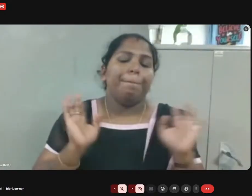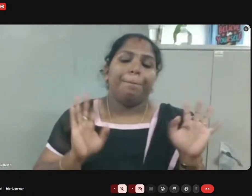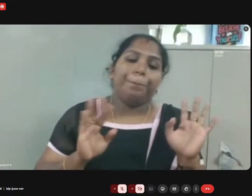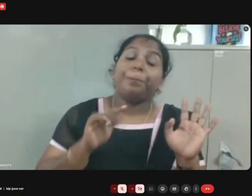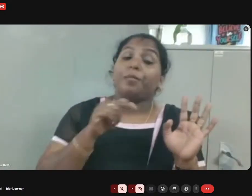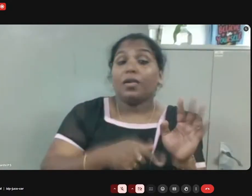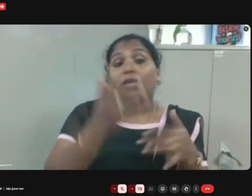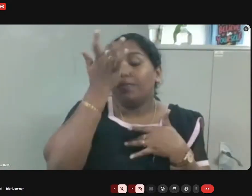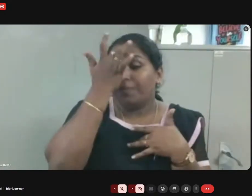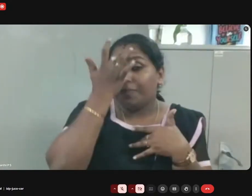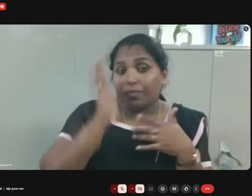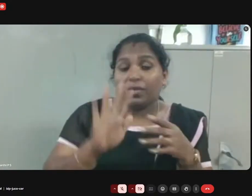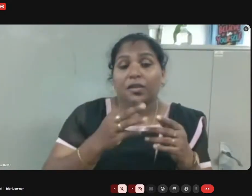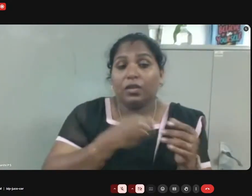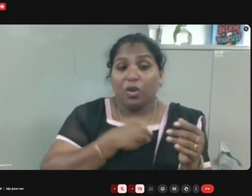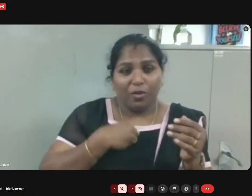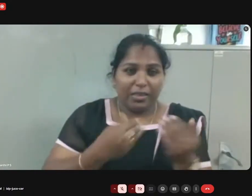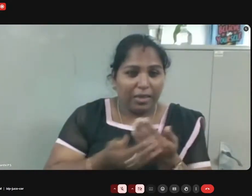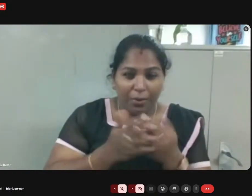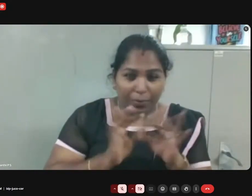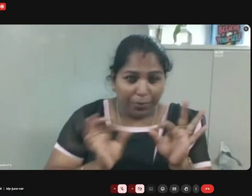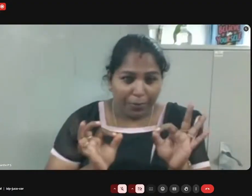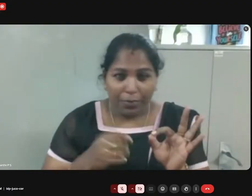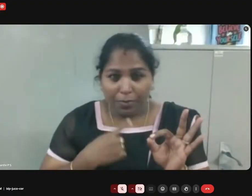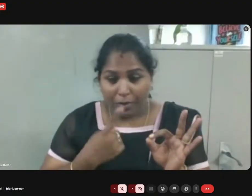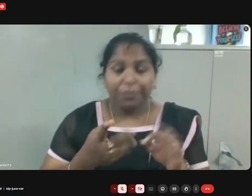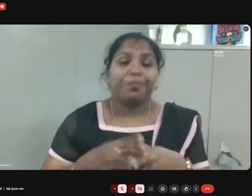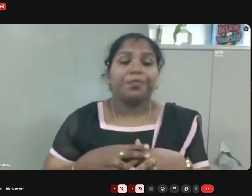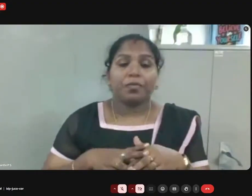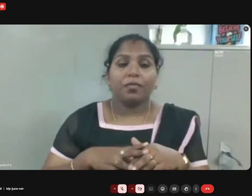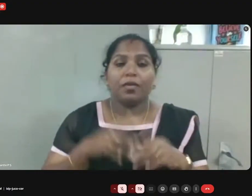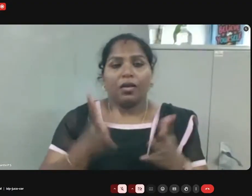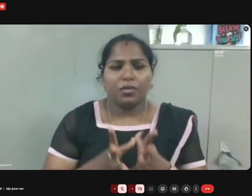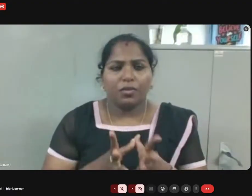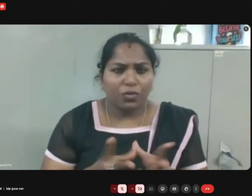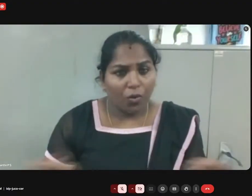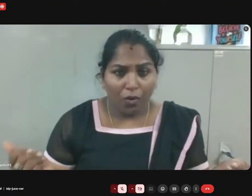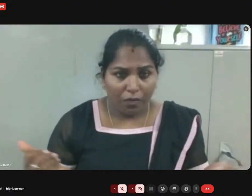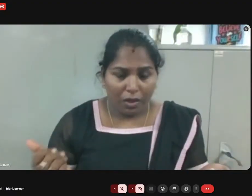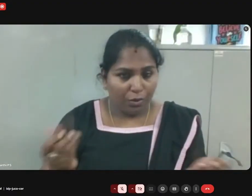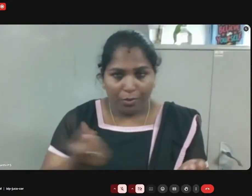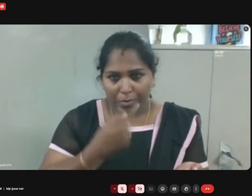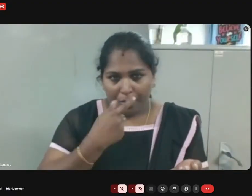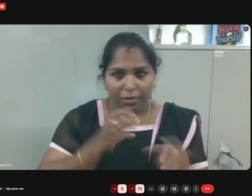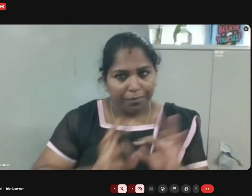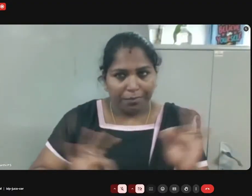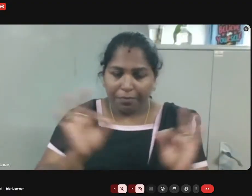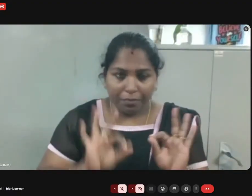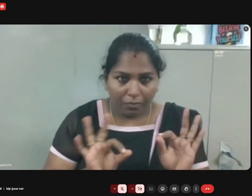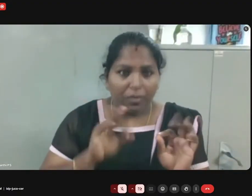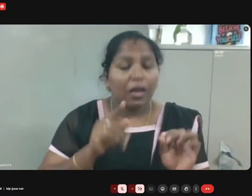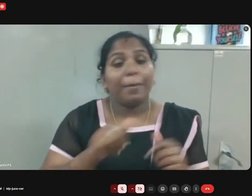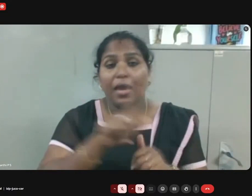അസുഖത്തിന് നമുക്ക് ചികിത്സയില്ല നമ്മൾ പറഞ്ഞല്ലോ. നമ്മളെ ഇതുവരെ അതിനെ ചികിത്സിച്ച് ഭേദമാക്കാൻ ഒരു മരുന്ന് കണ്ടുപിടിച്ചിട്ടില്ല. അപ്പൊ നമ്മളെല്ലാരെയും